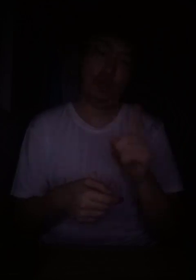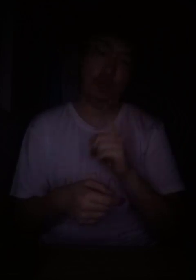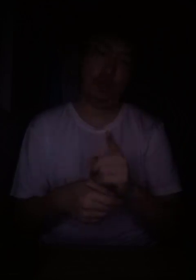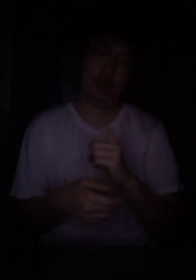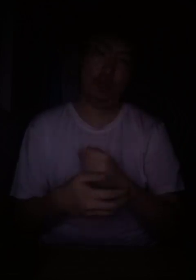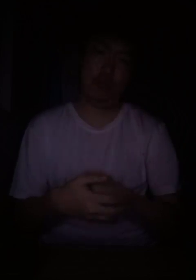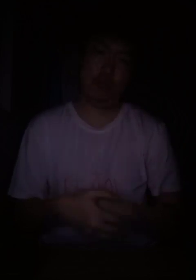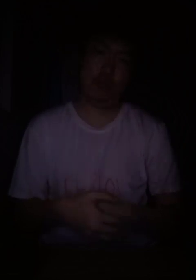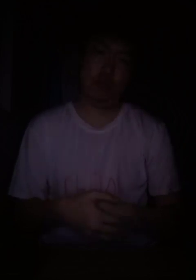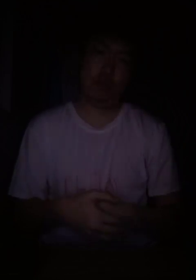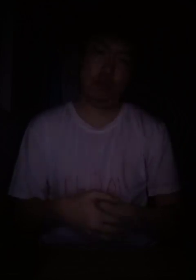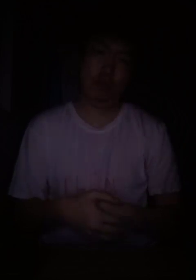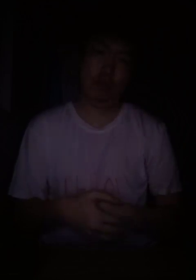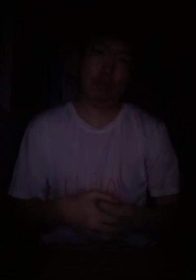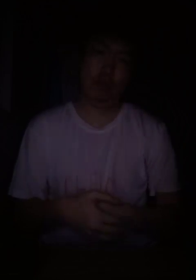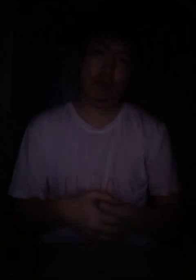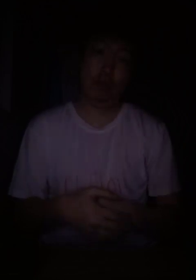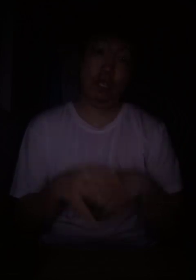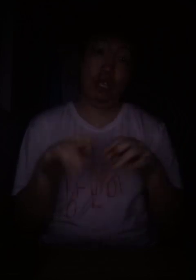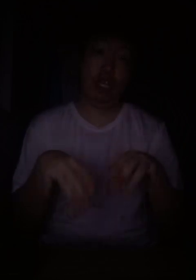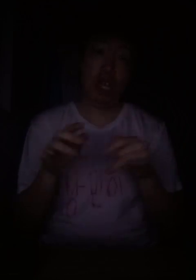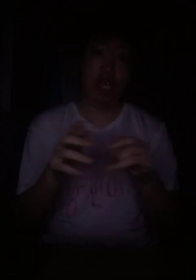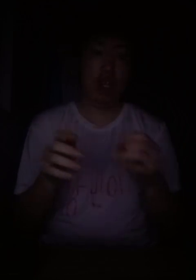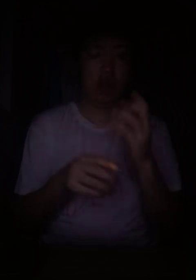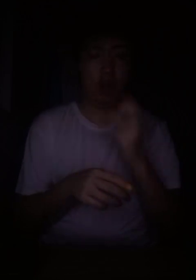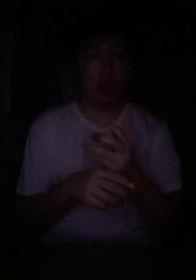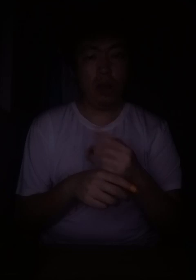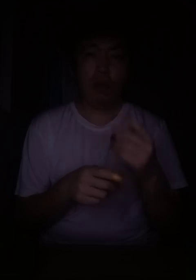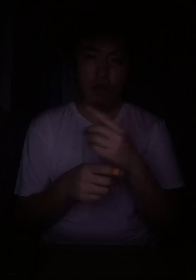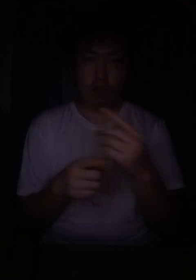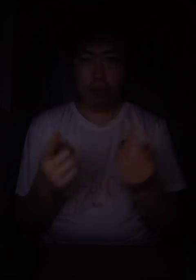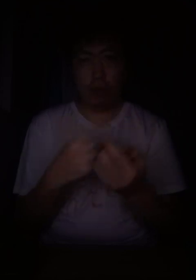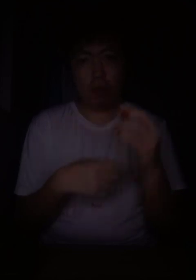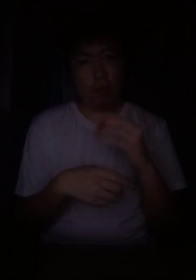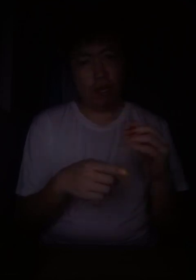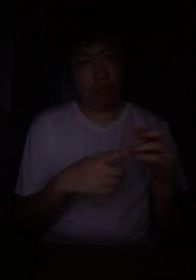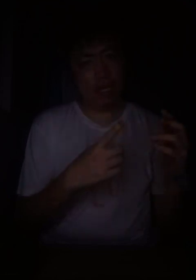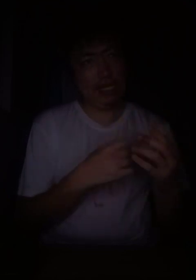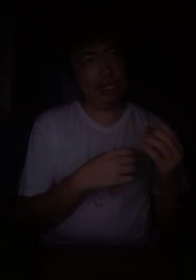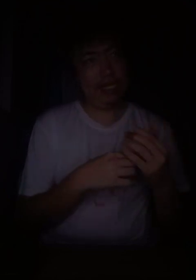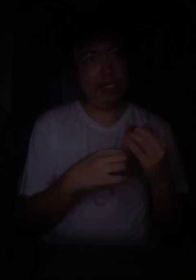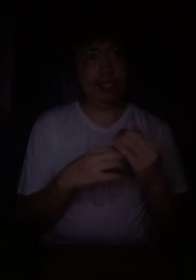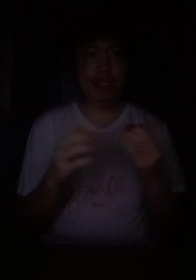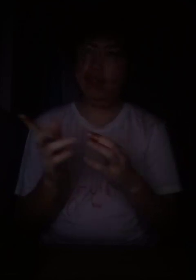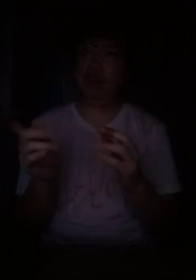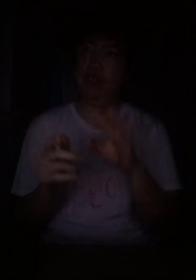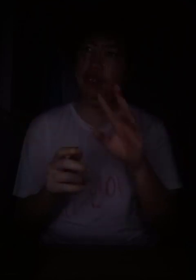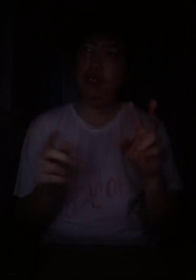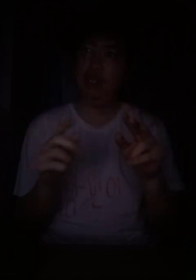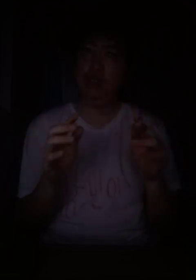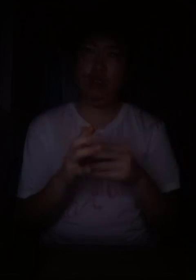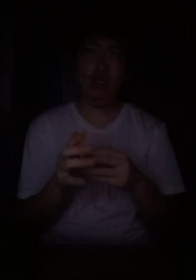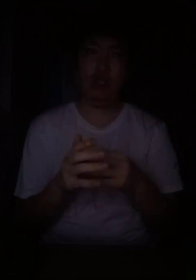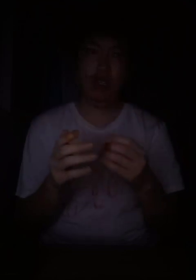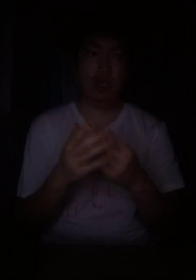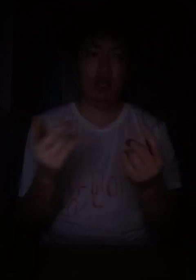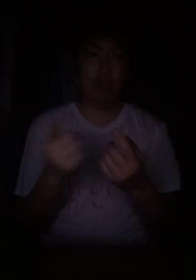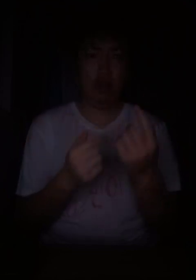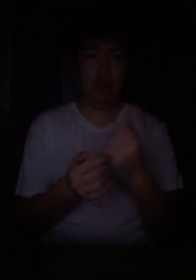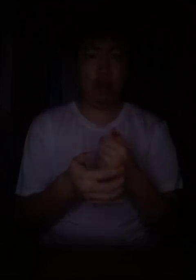정도나 되는지 추정이 됩니까? 이번에 그 광명 경찰서랑 검거한 네. 그 판돈 한 3천만 원 정도로 현장에서요? 예예 아, 3천만 원